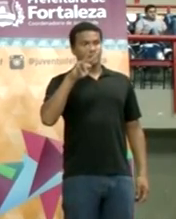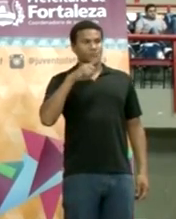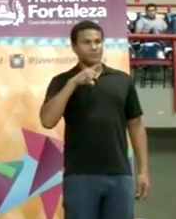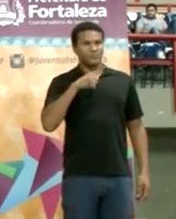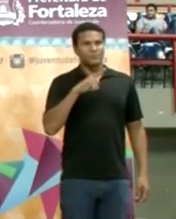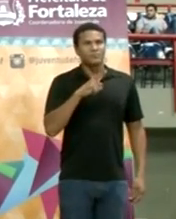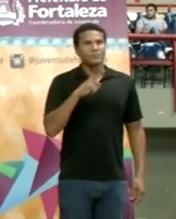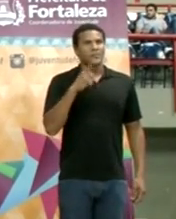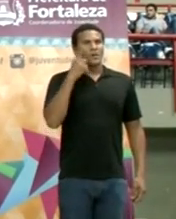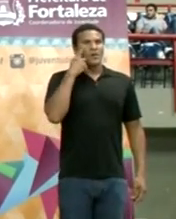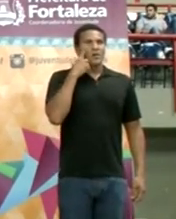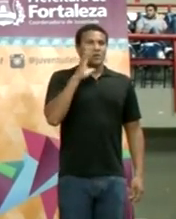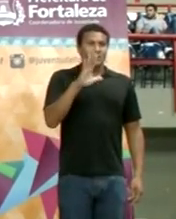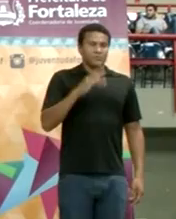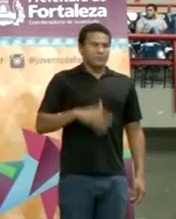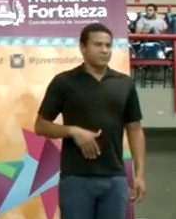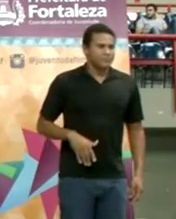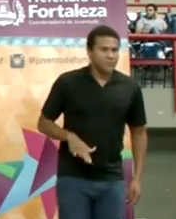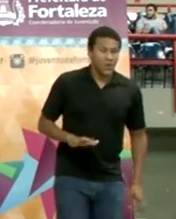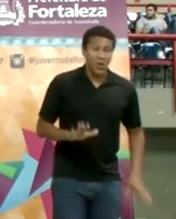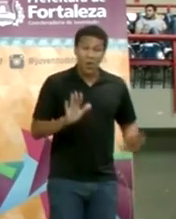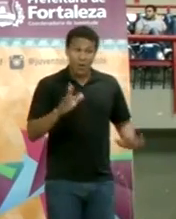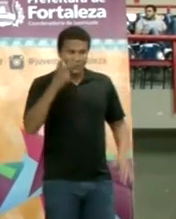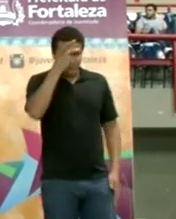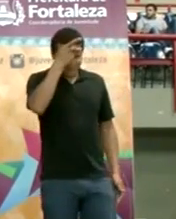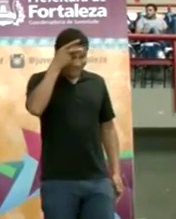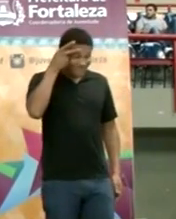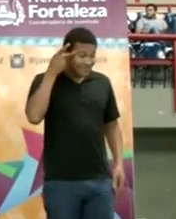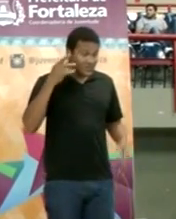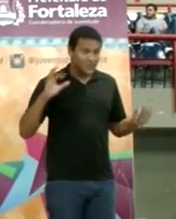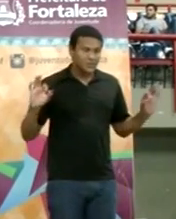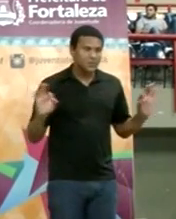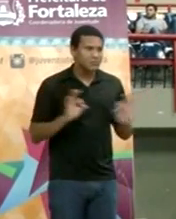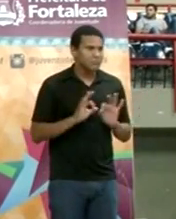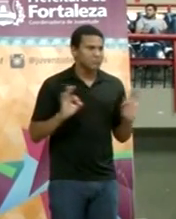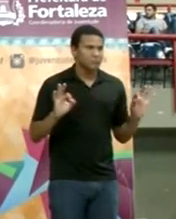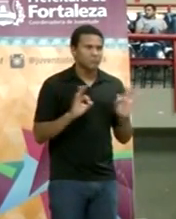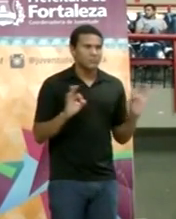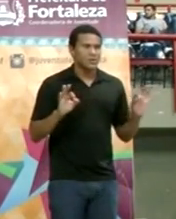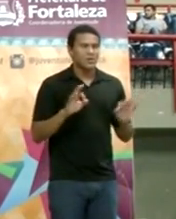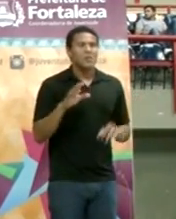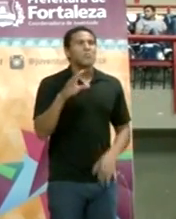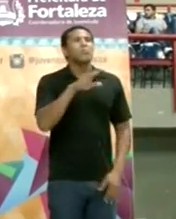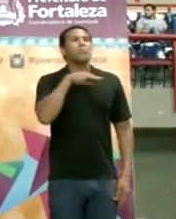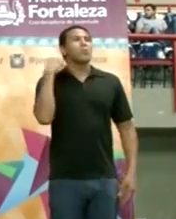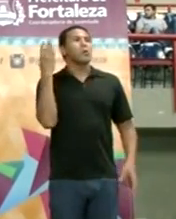ninguém, deixa eu esclarecer essa frase que eu vou dizer para vocês. Ninguém morre de AIDS.